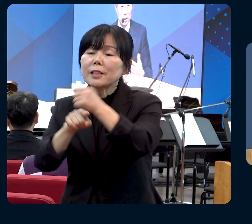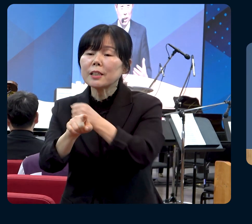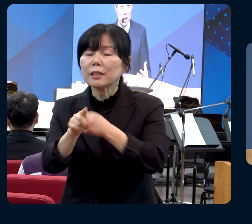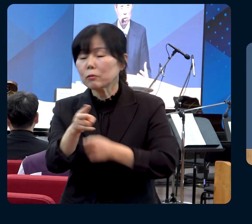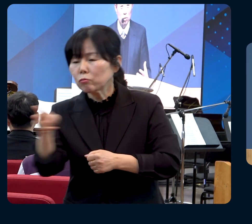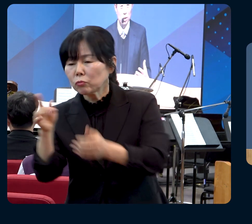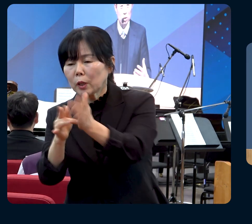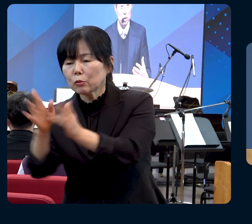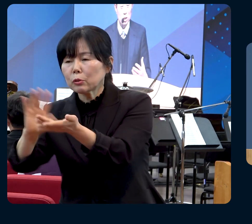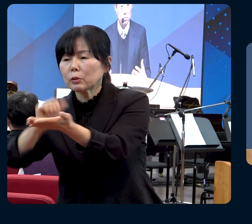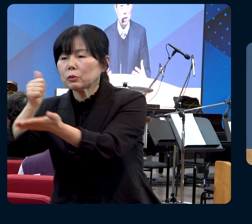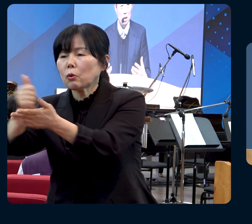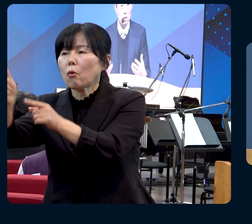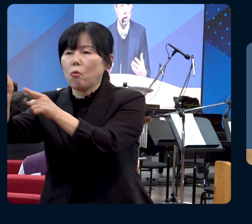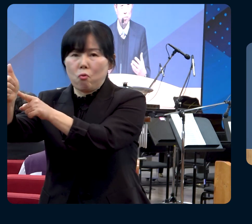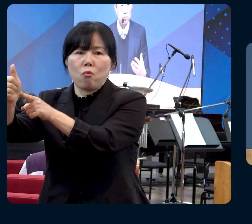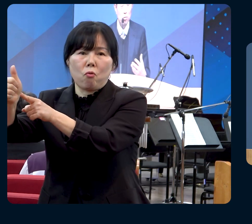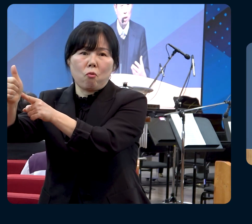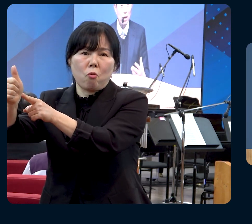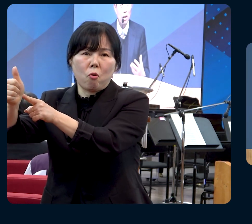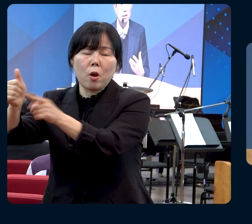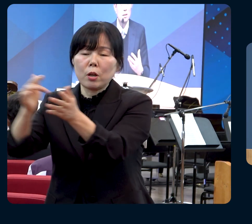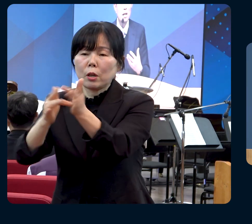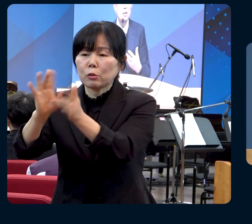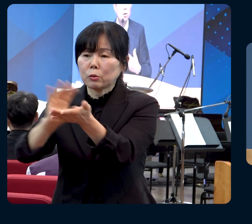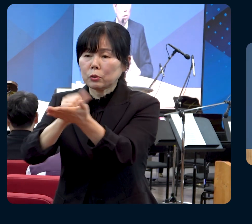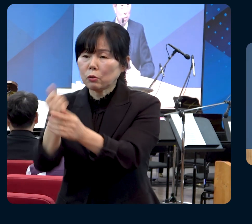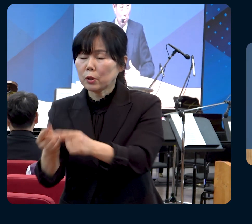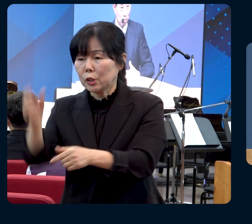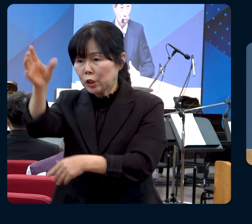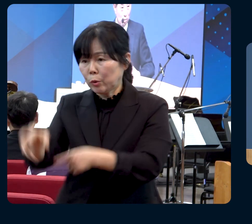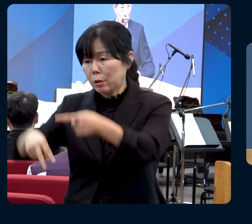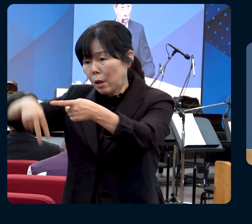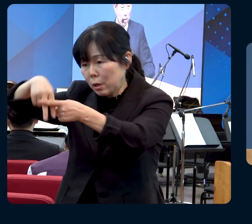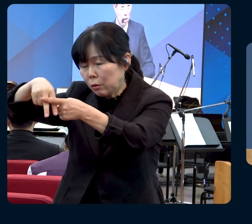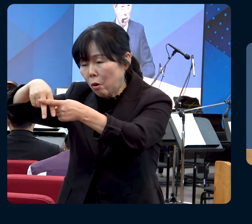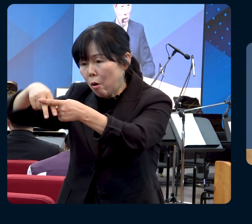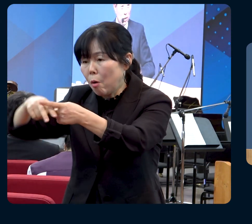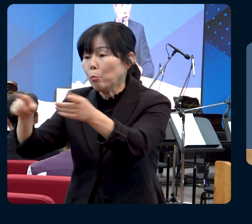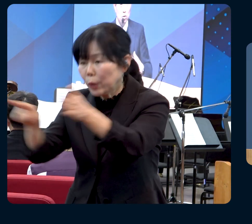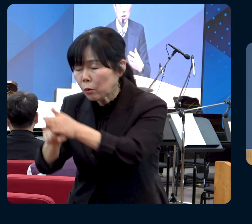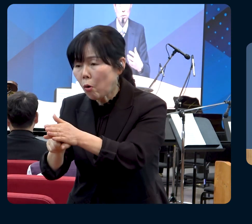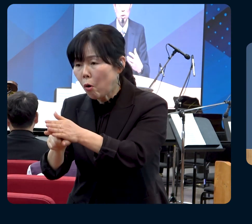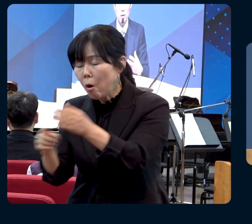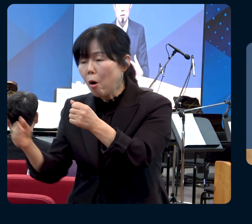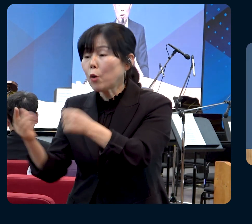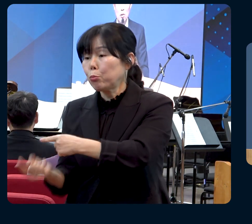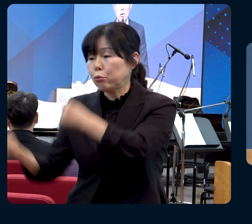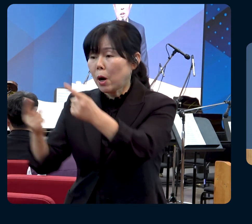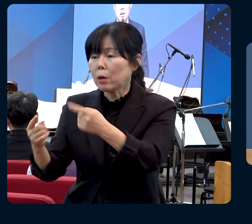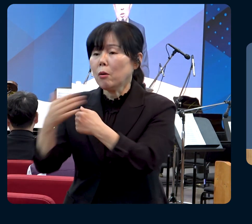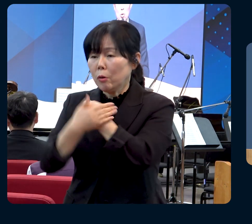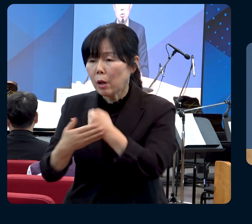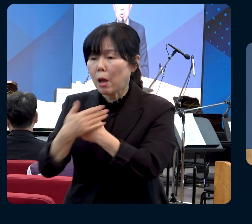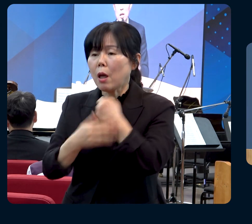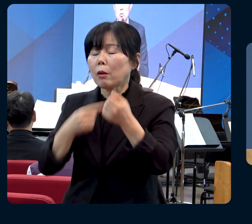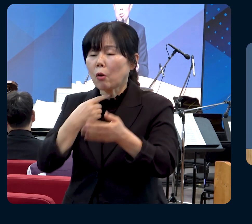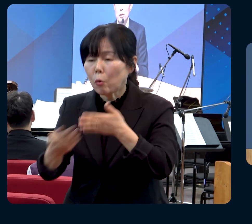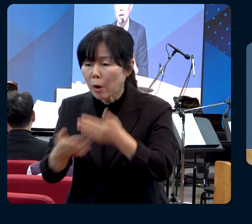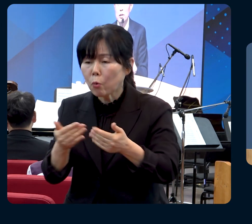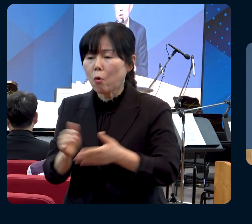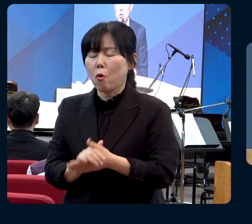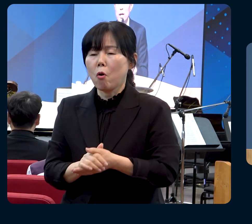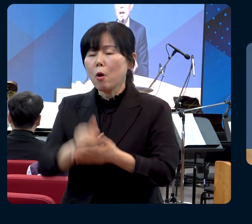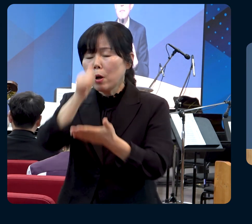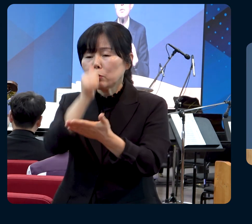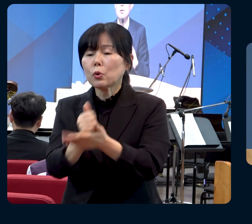그 예수 그리스도의 십자가와 부활의 은혜를 경험하고 그 예수님을 통해서 얻게 된 속죄의